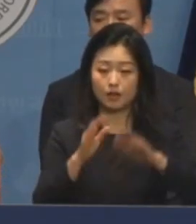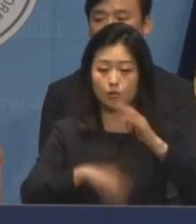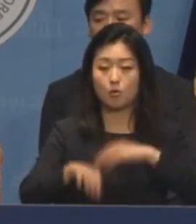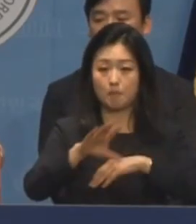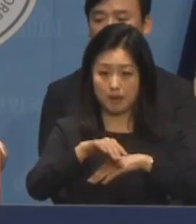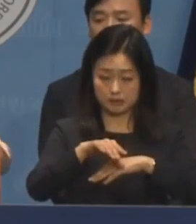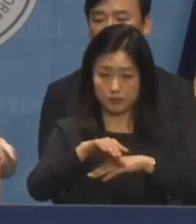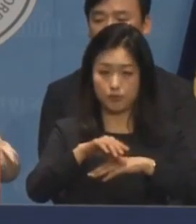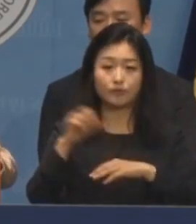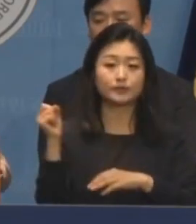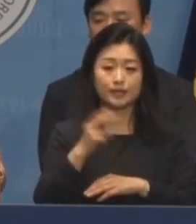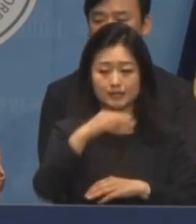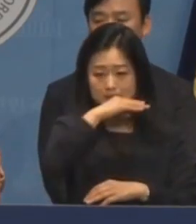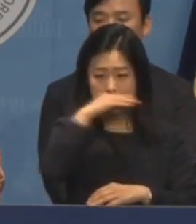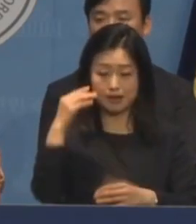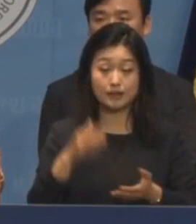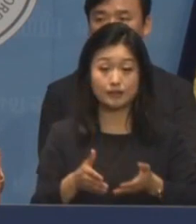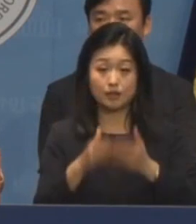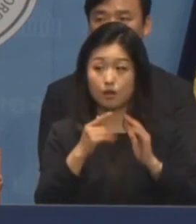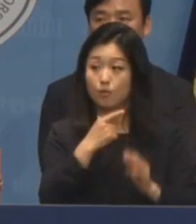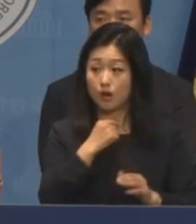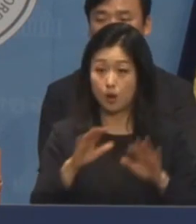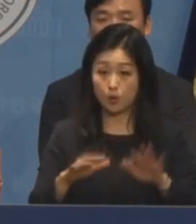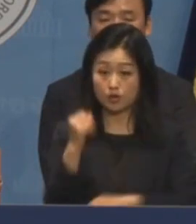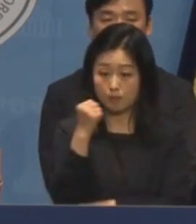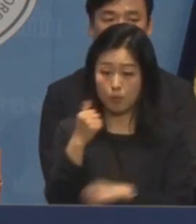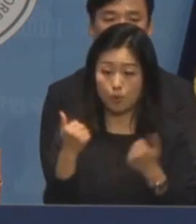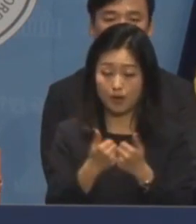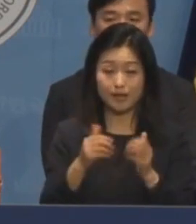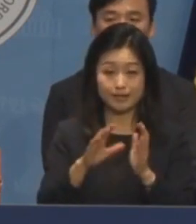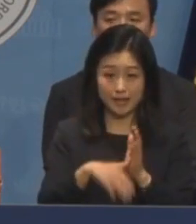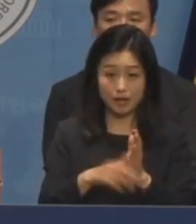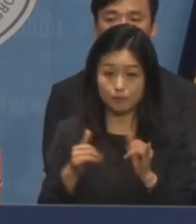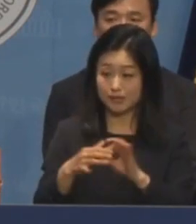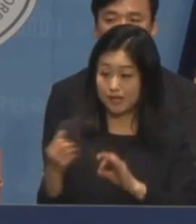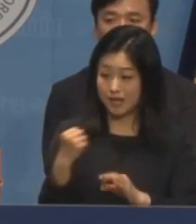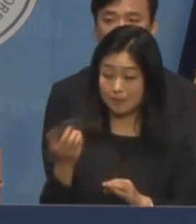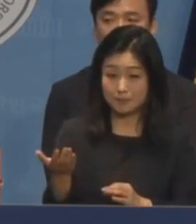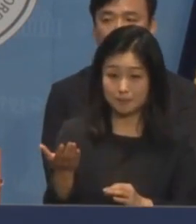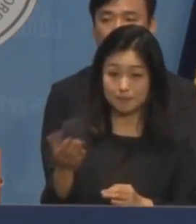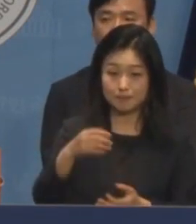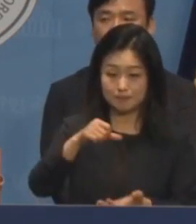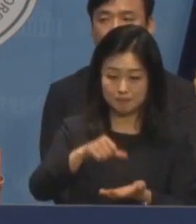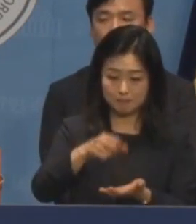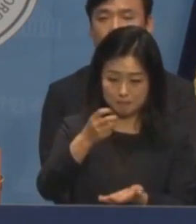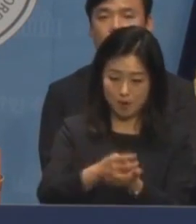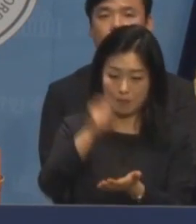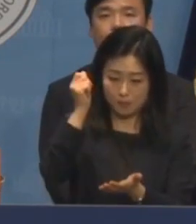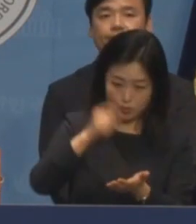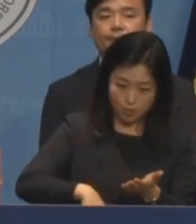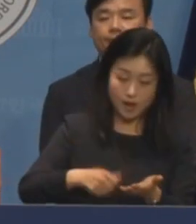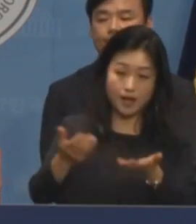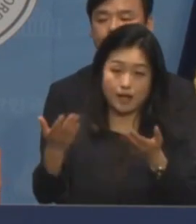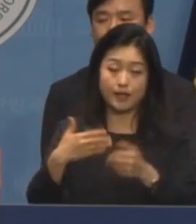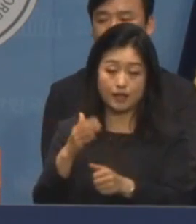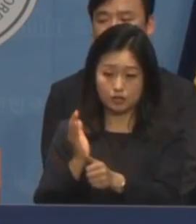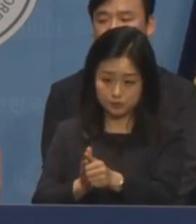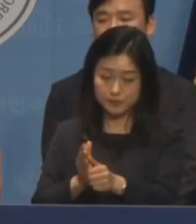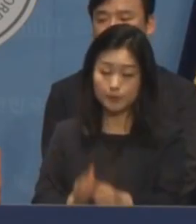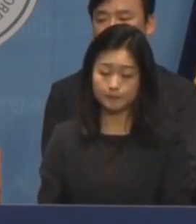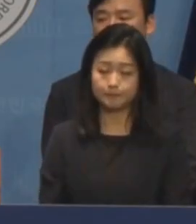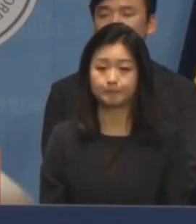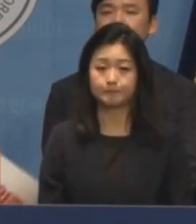것입니다. 반드시 오늘 있을 재의결에서 국민의힘 의원들은 찬성표를 던져주시기를 바랍니다. 고맙습니다.